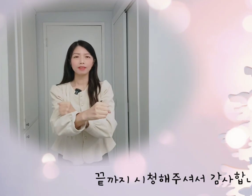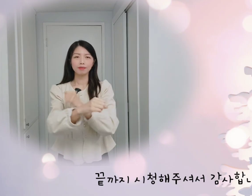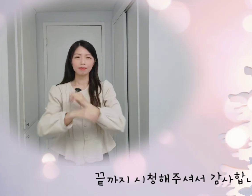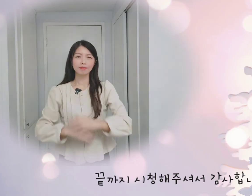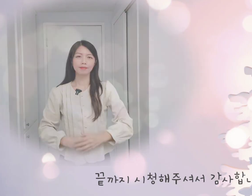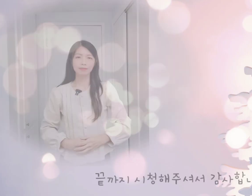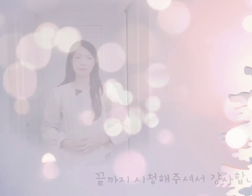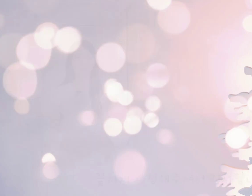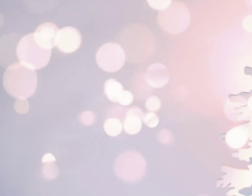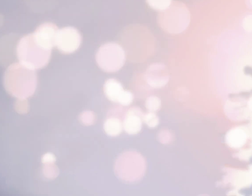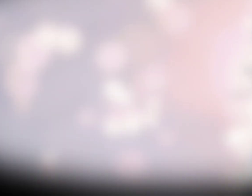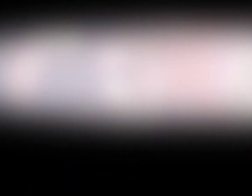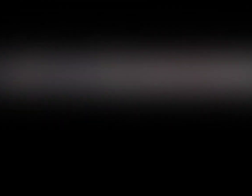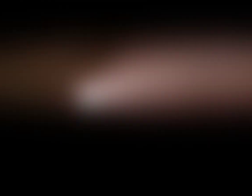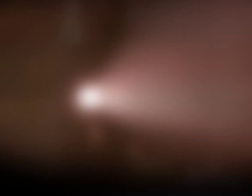수고하셨습니다.